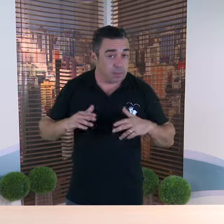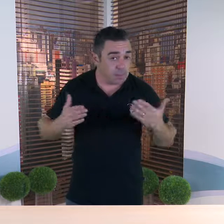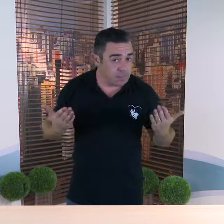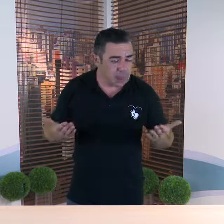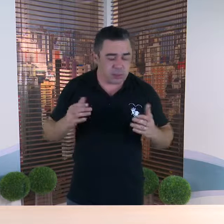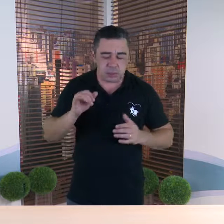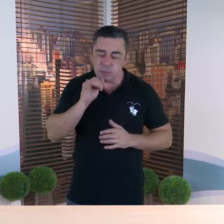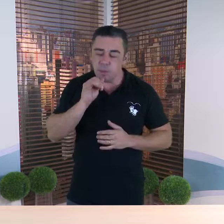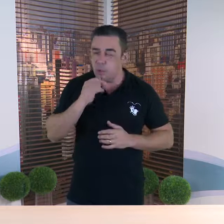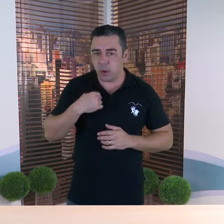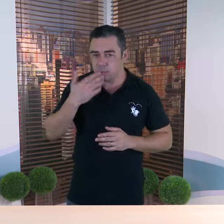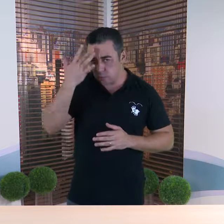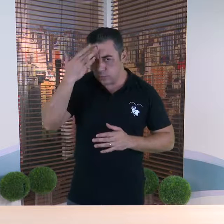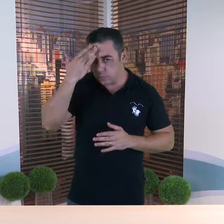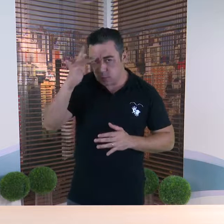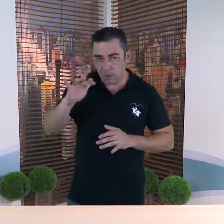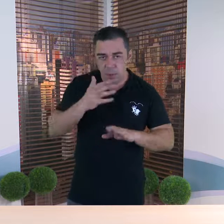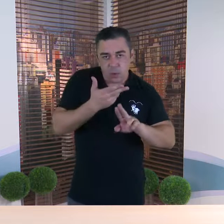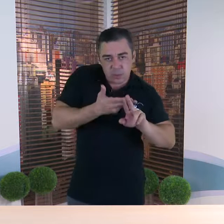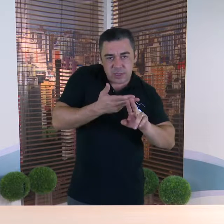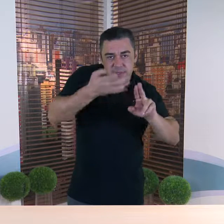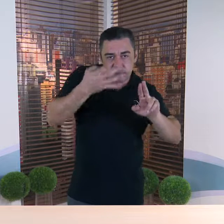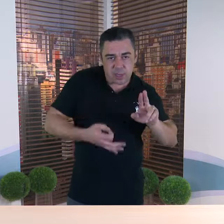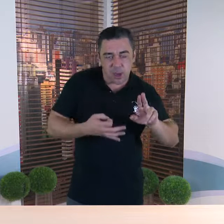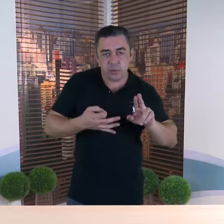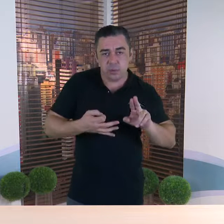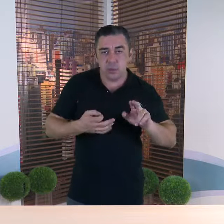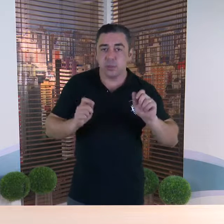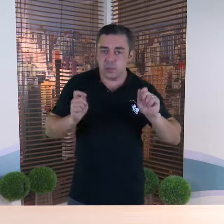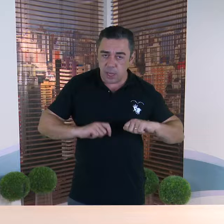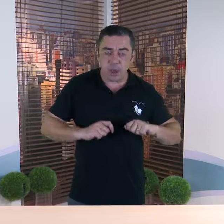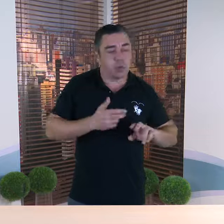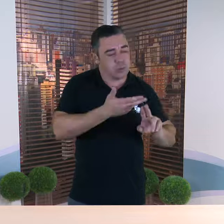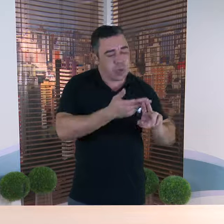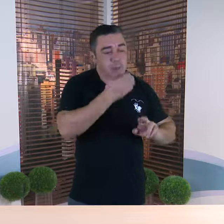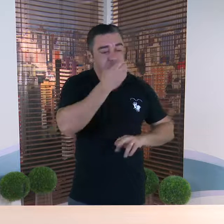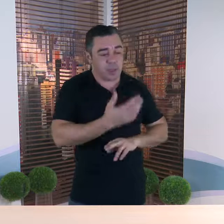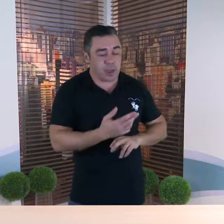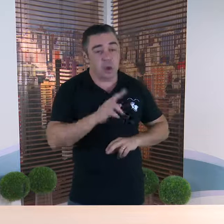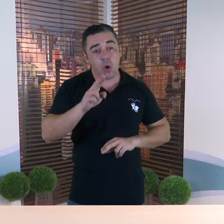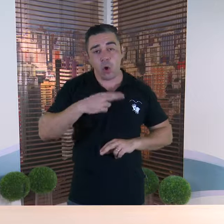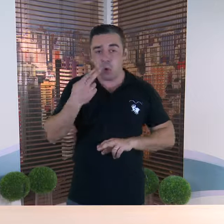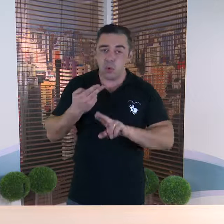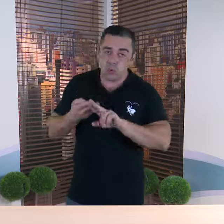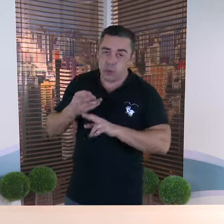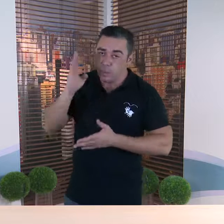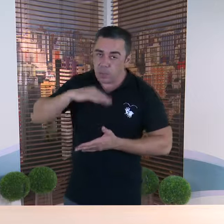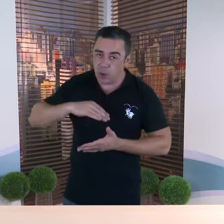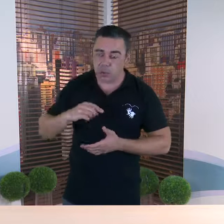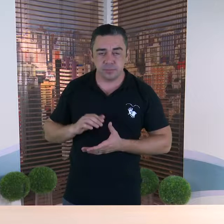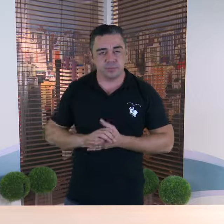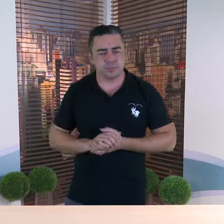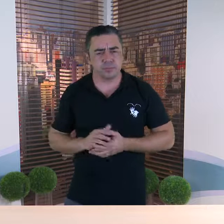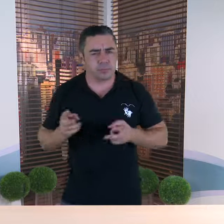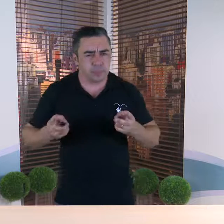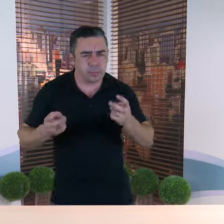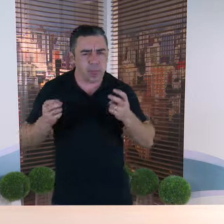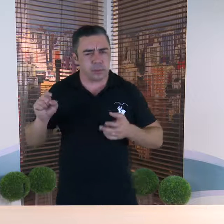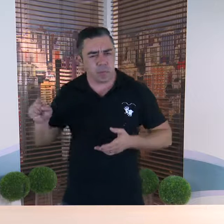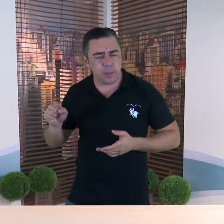pode ser transformado num bem ou num mal. Luiz Henriques Júnior observa que o